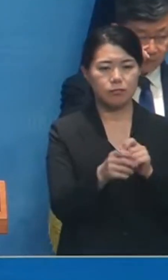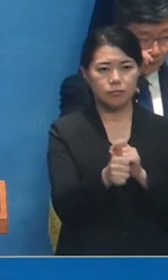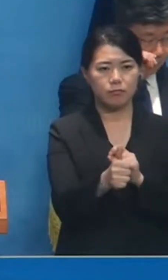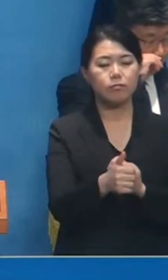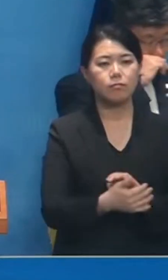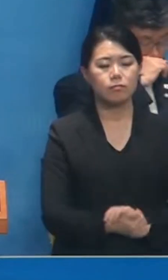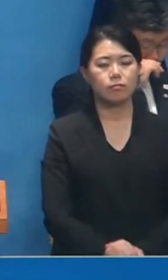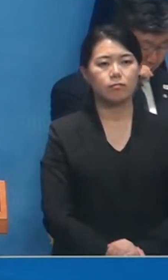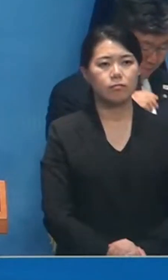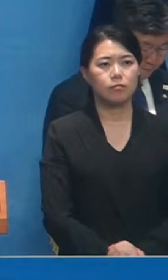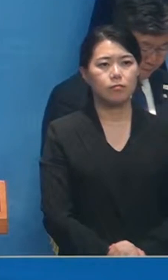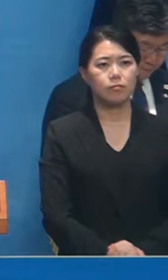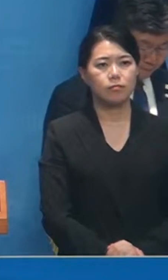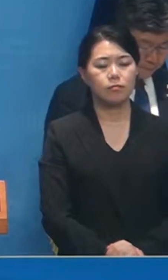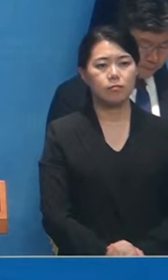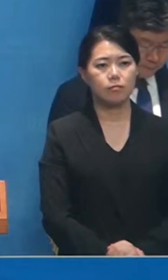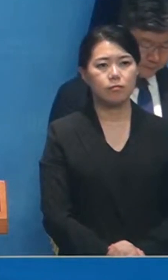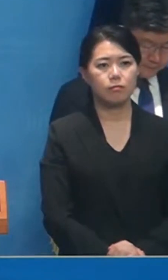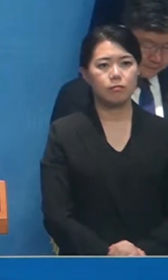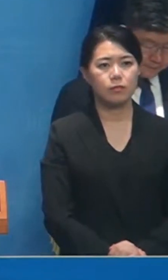나준식 지부장님 모셨습니다.